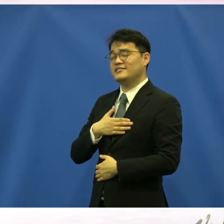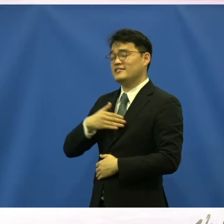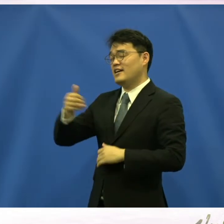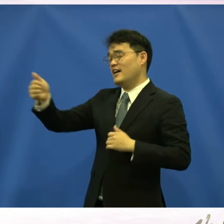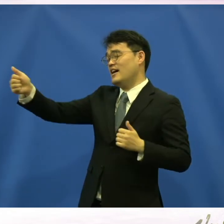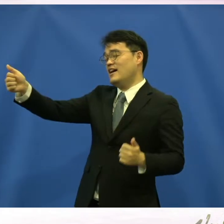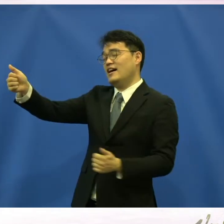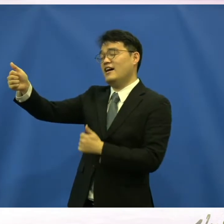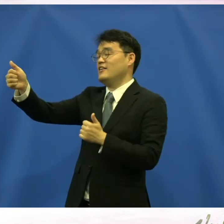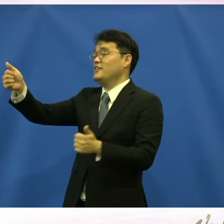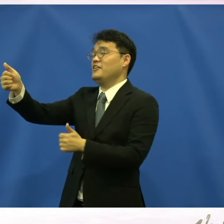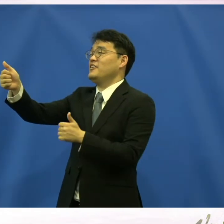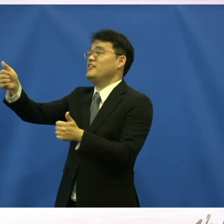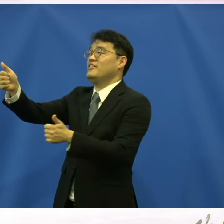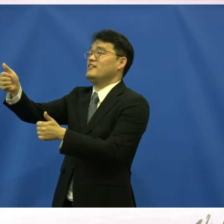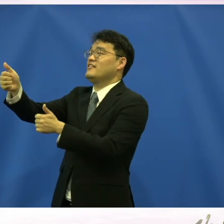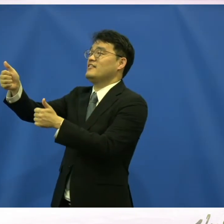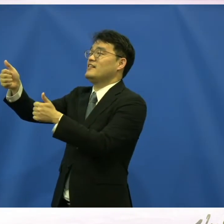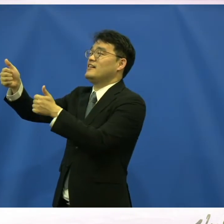나는